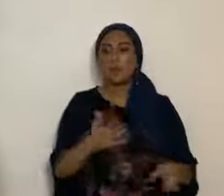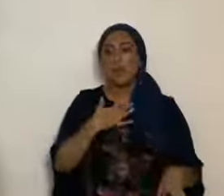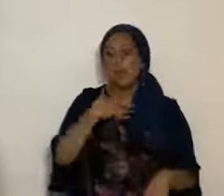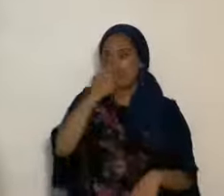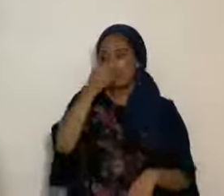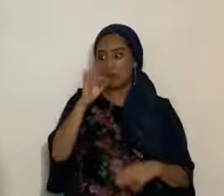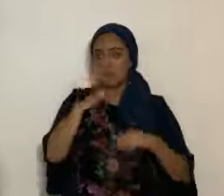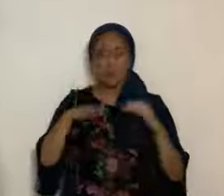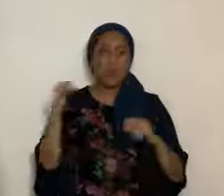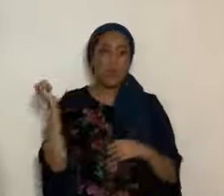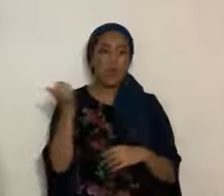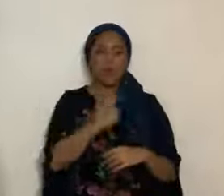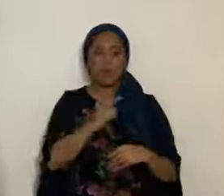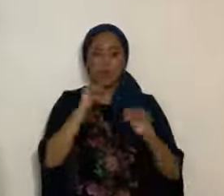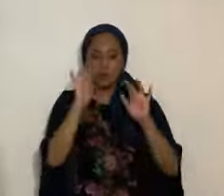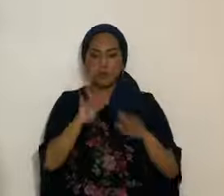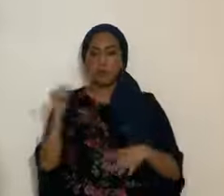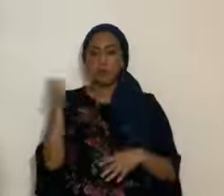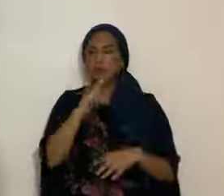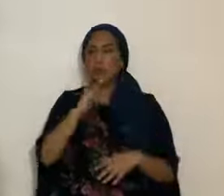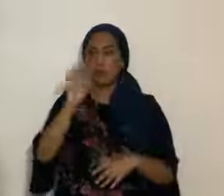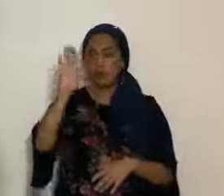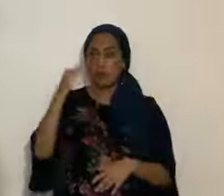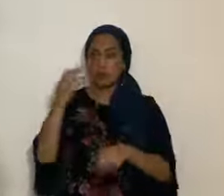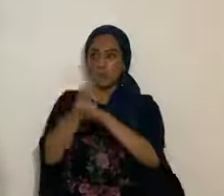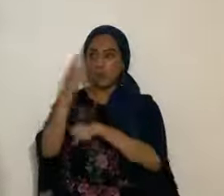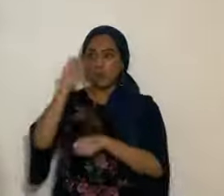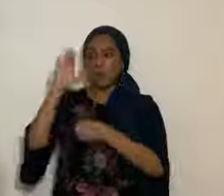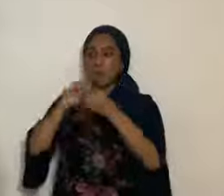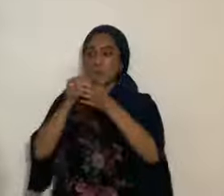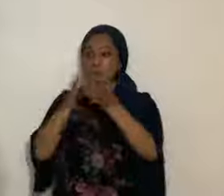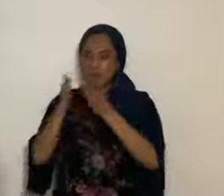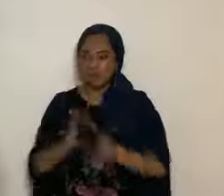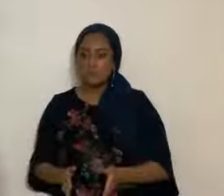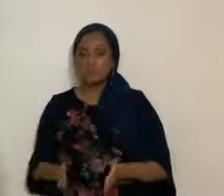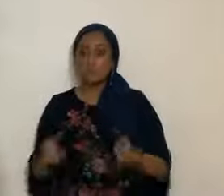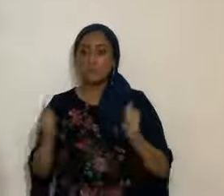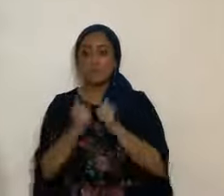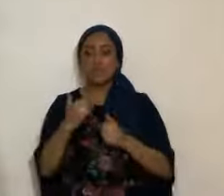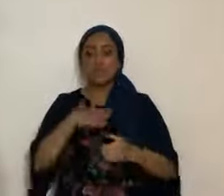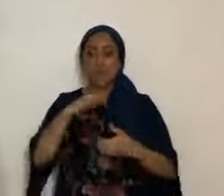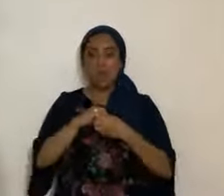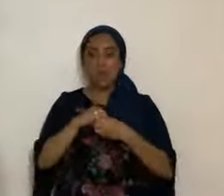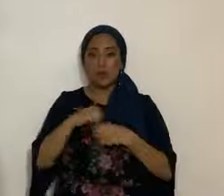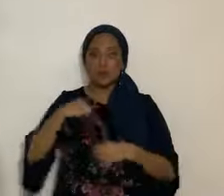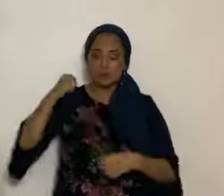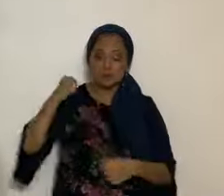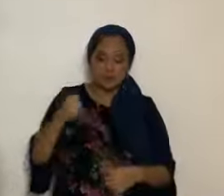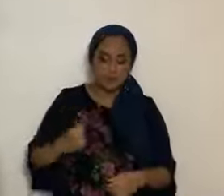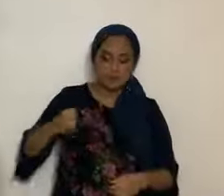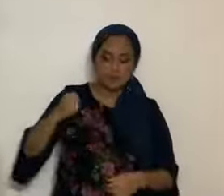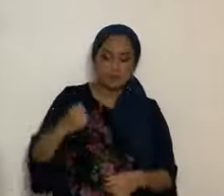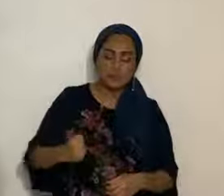las compasiones y toda la verdad que has usado para con tu siervo. Pues con mi cayado pasé este Jordán, y ahora estoy sobre 2